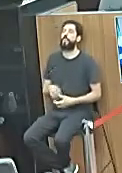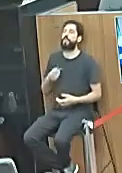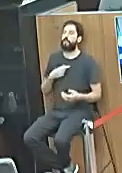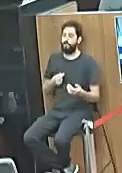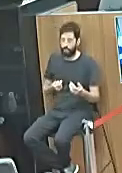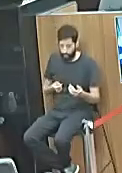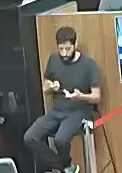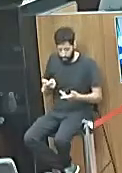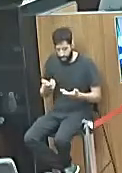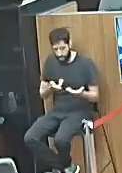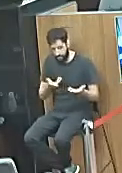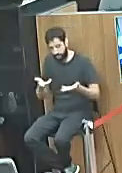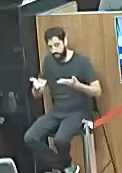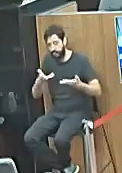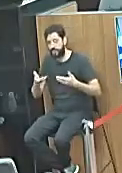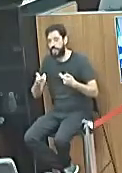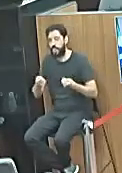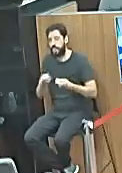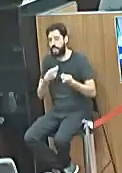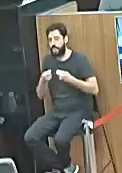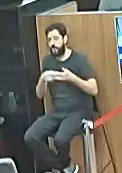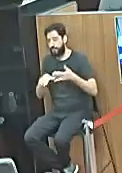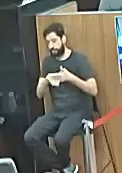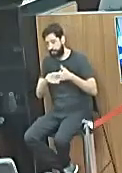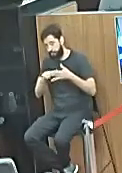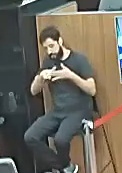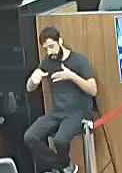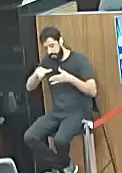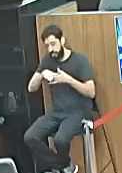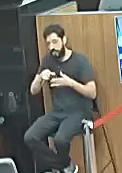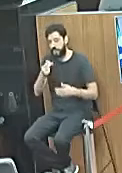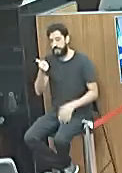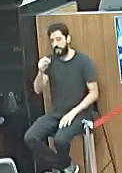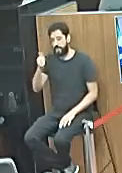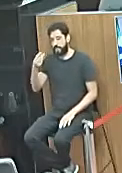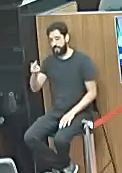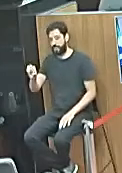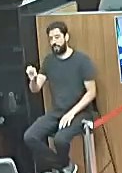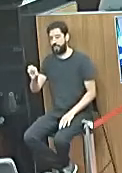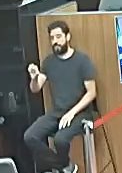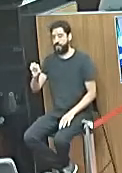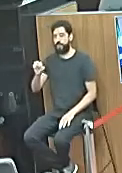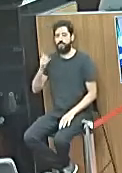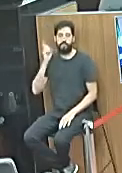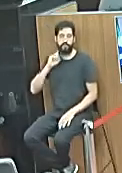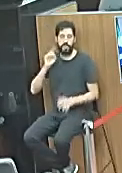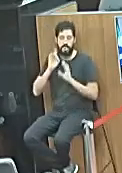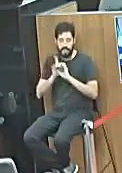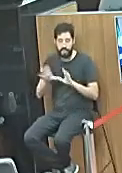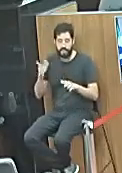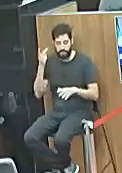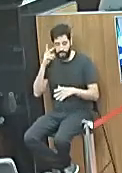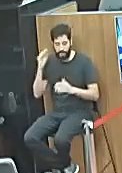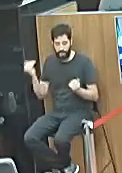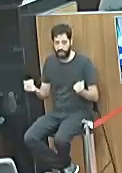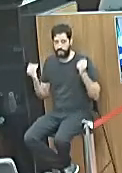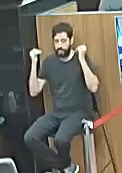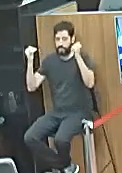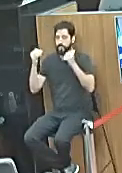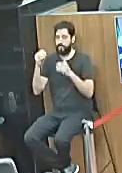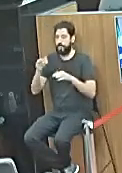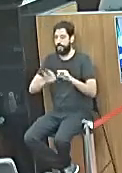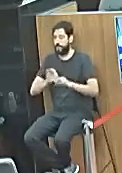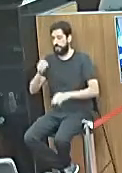negócios locais incorporar o escopo da ação 1019 minas livre para crescer do programa 64